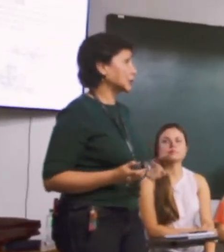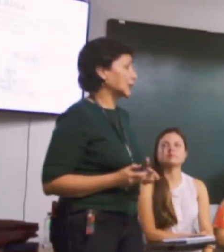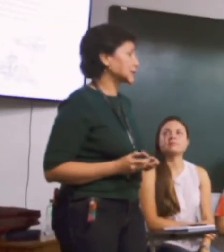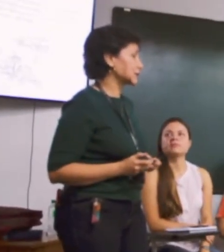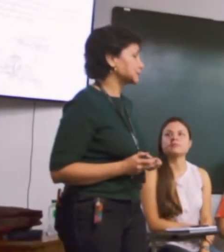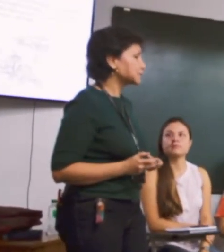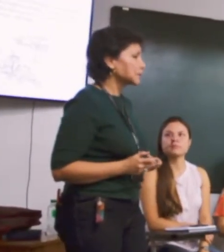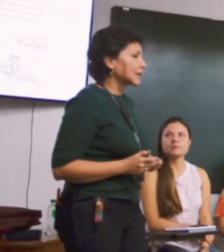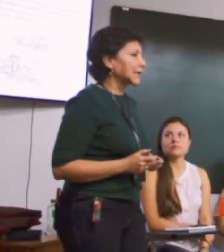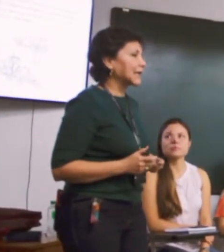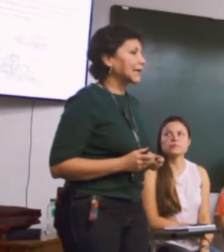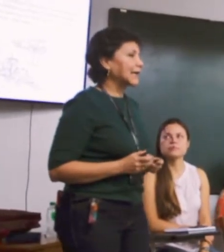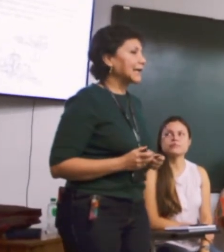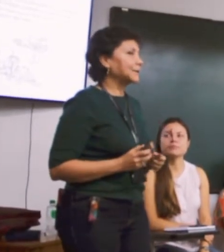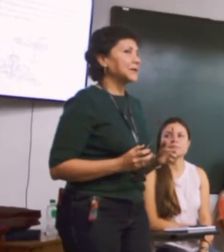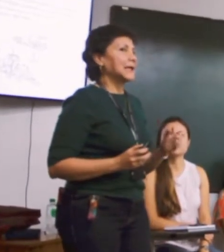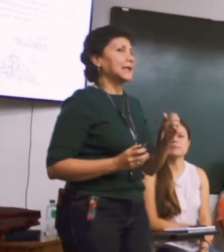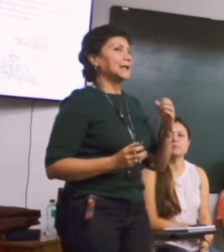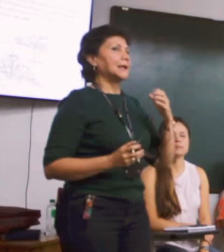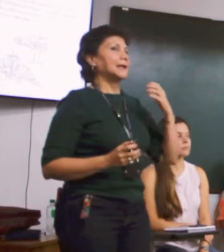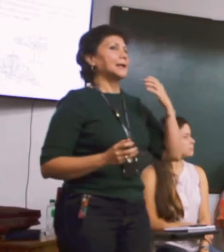la articulación.